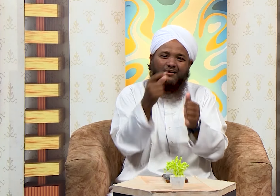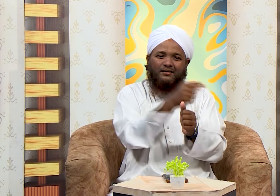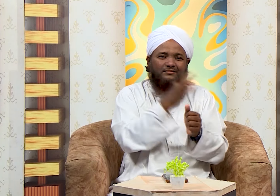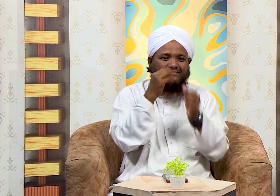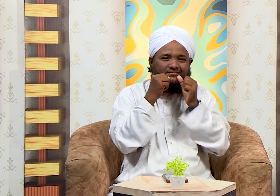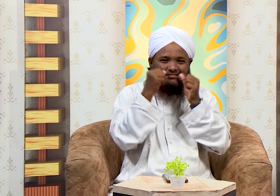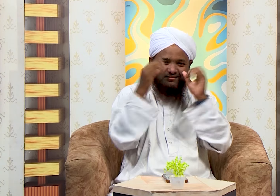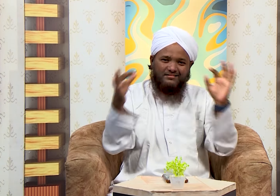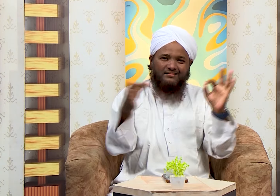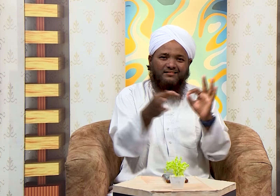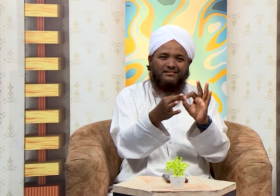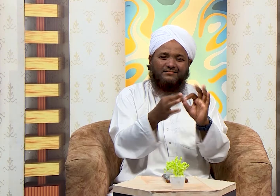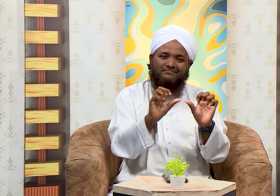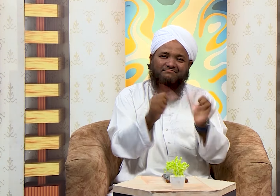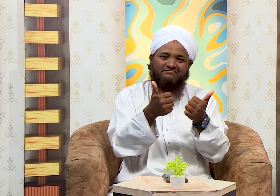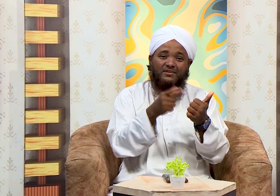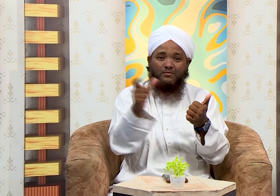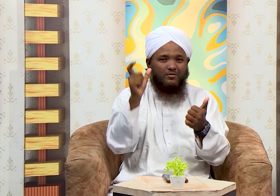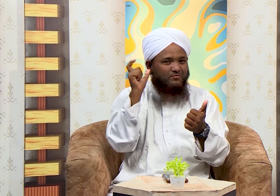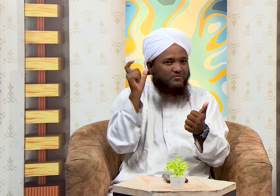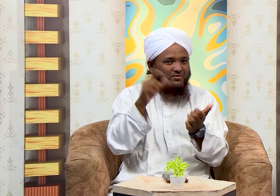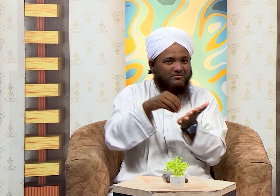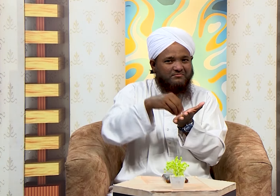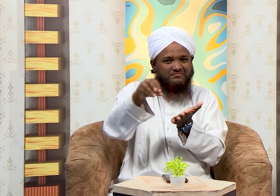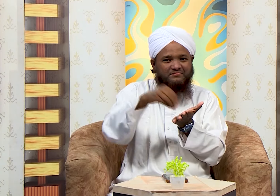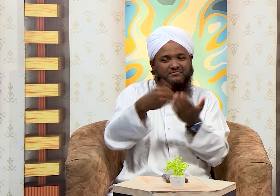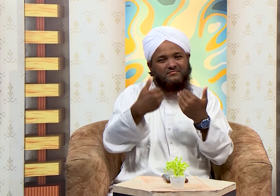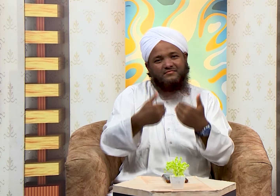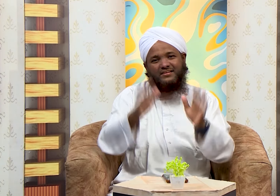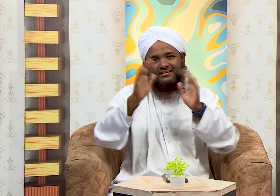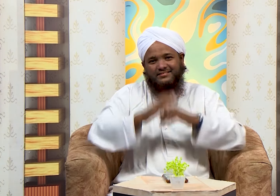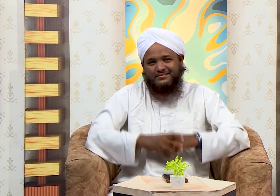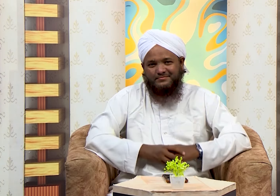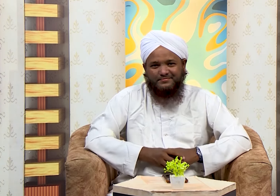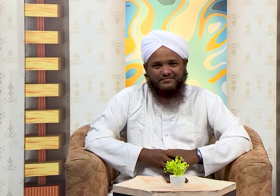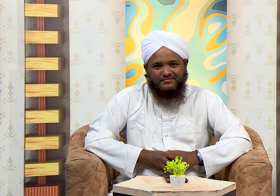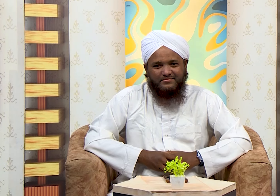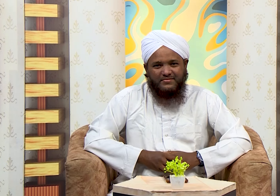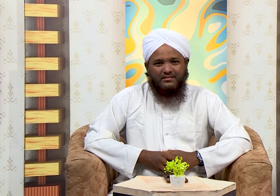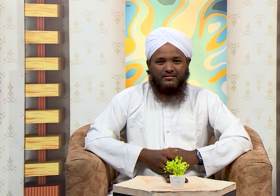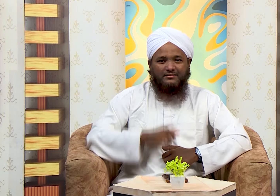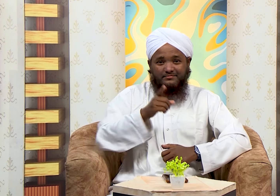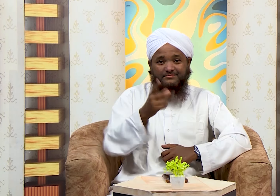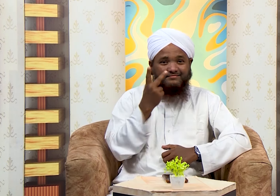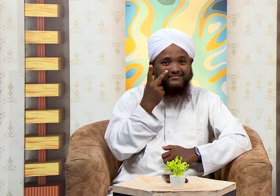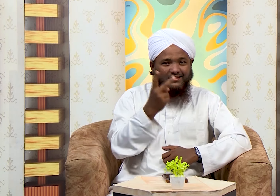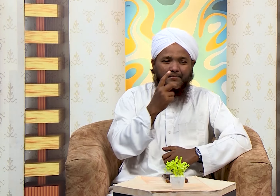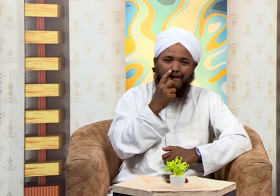کی امت پر انہوں نے آدھا صدقہ کر دیا تو دیکھئے وہ جو تورید کے عالم تھے وہ مسلمان